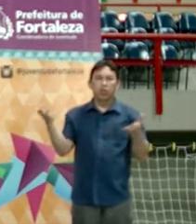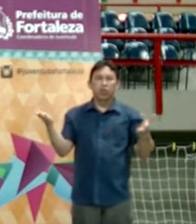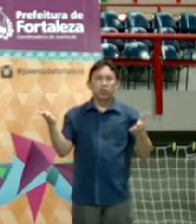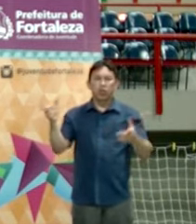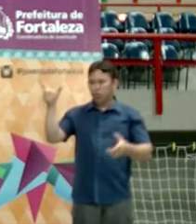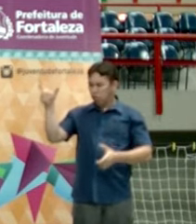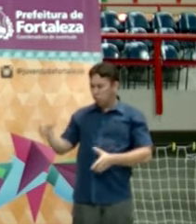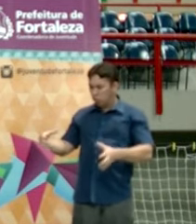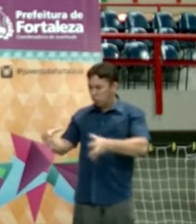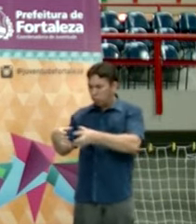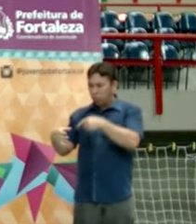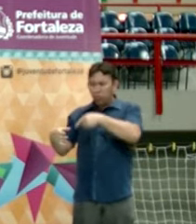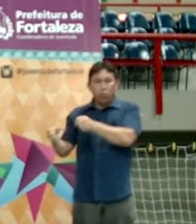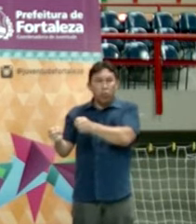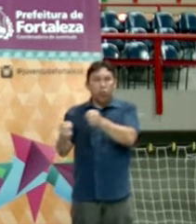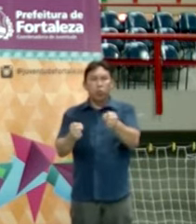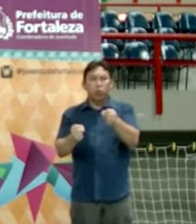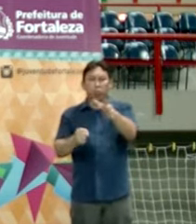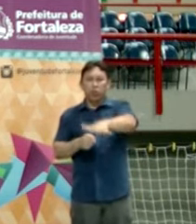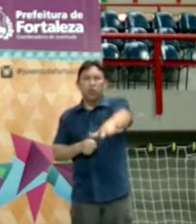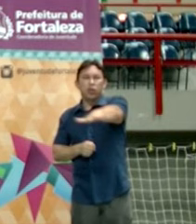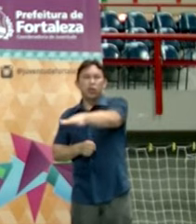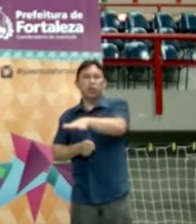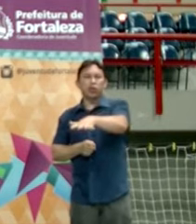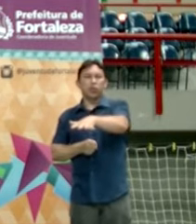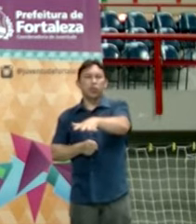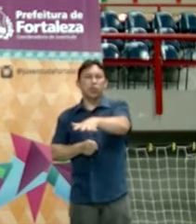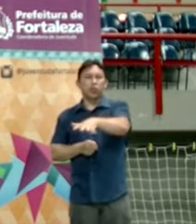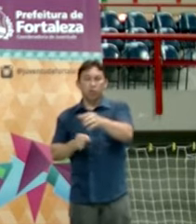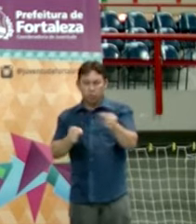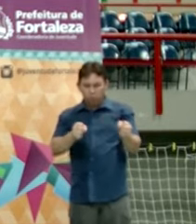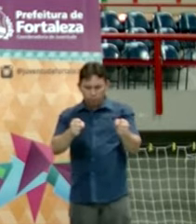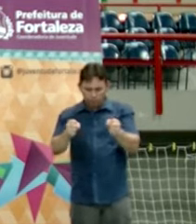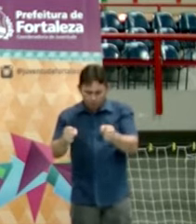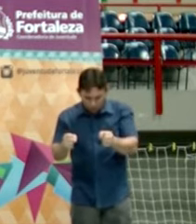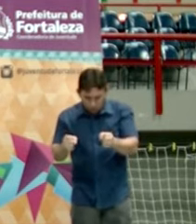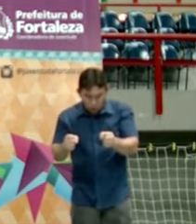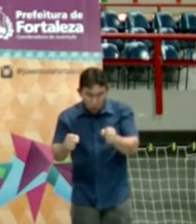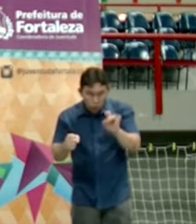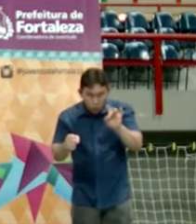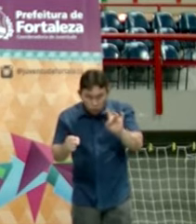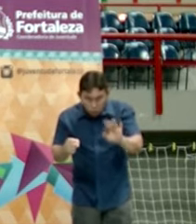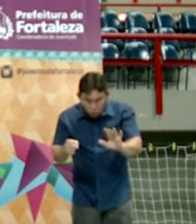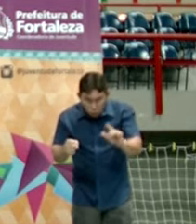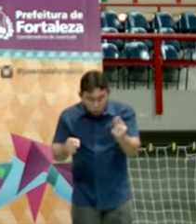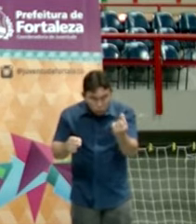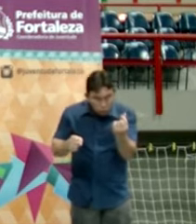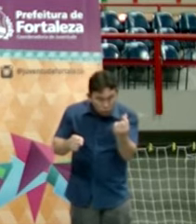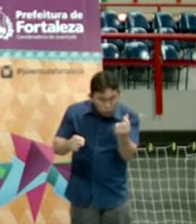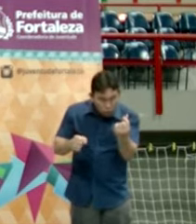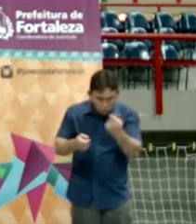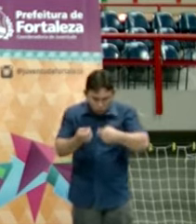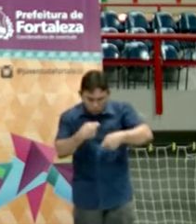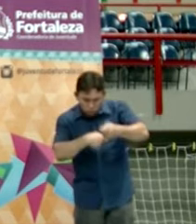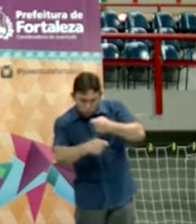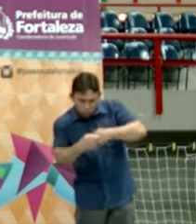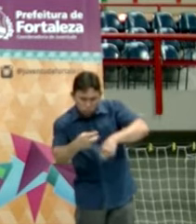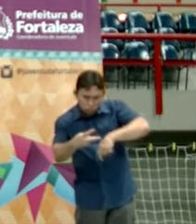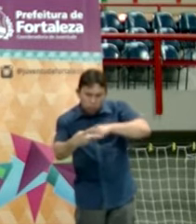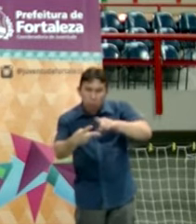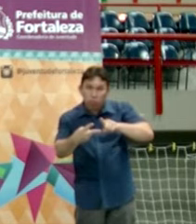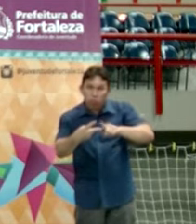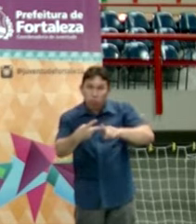para aqueles que tinham o poder na época. E ter o poder é não apenas ter o poder econômico, mas